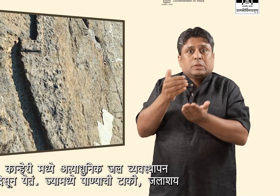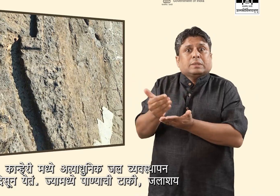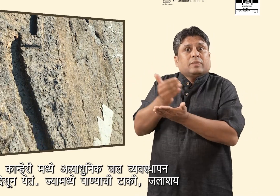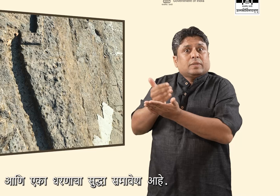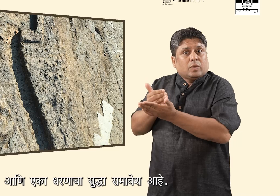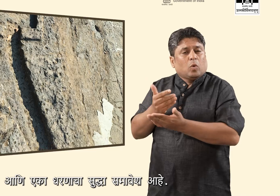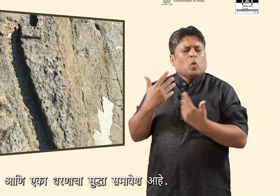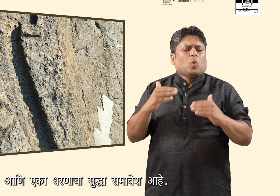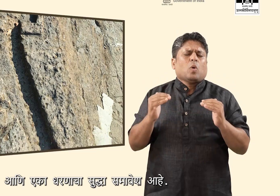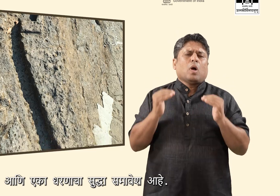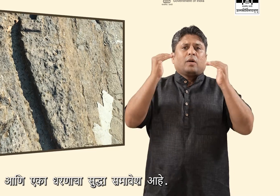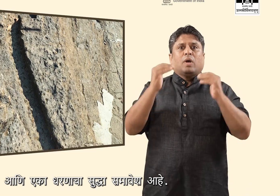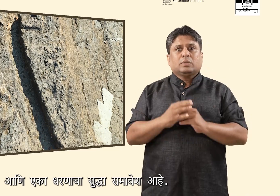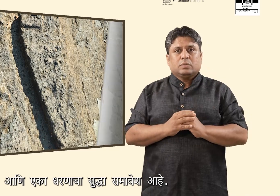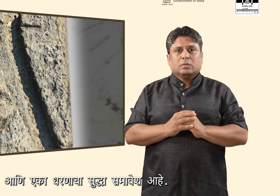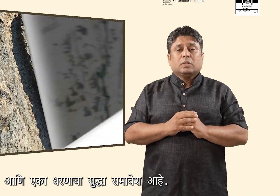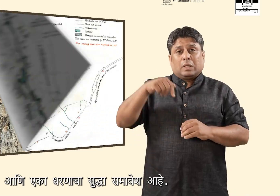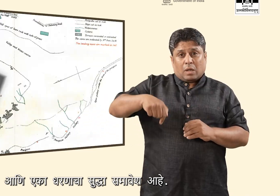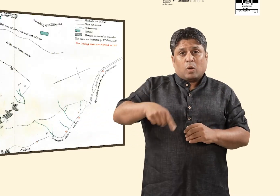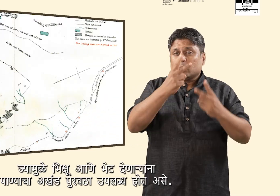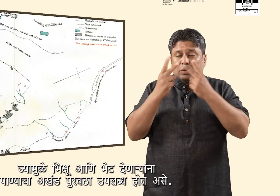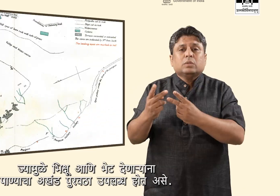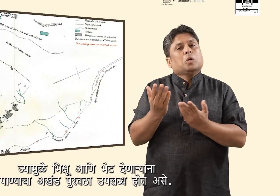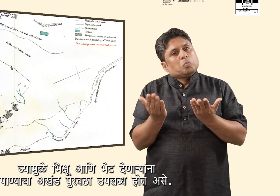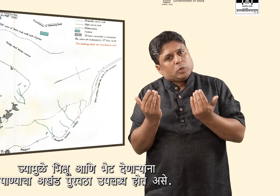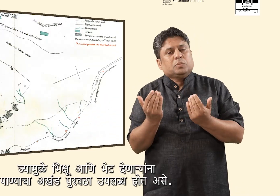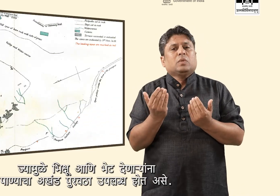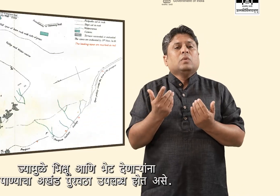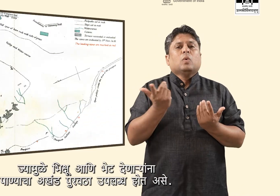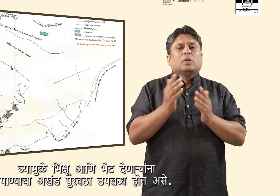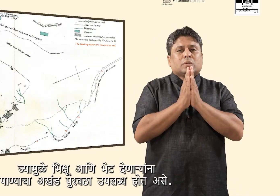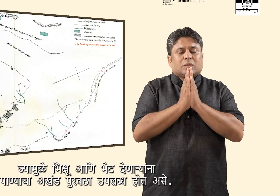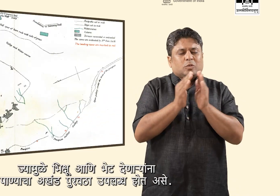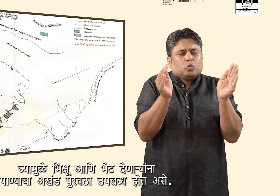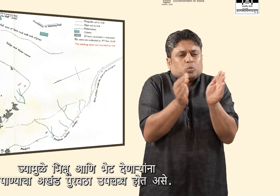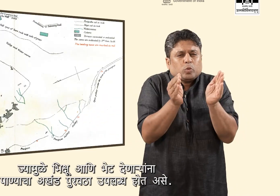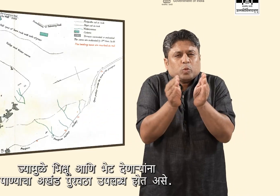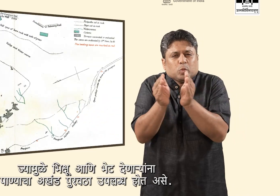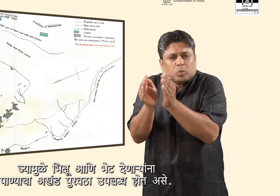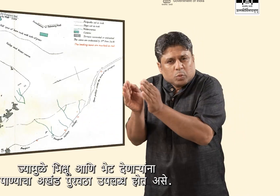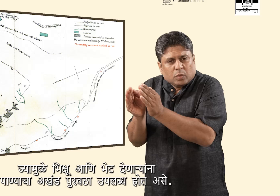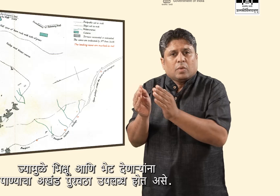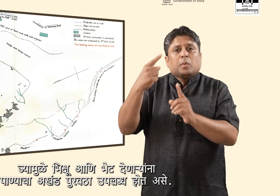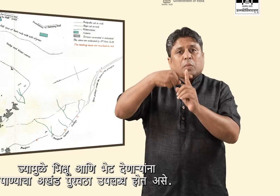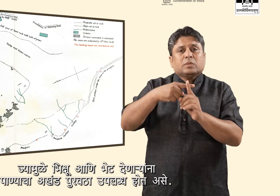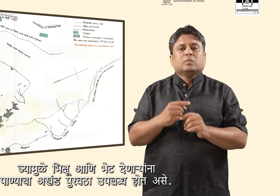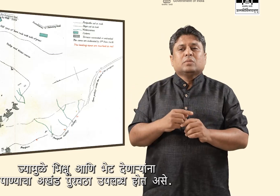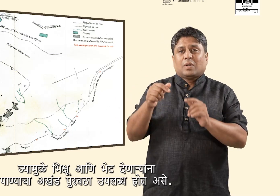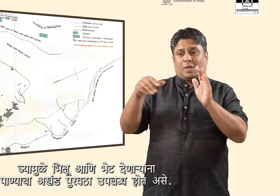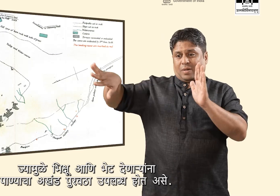जलाशय आणि एका धरणाचा सुद्धा समावेश आहे, ज्यामुळे भिक्षू आणि भेट देणाऱ्यांना पाण्याचा अखंड पुरवठा उपलब्ध होत